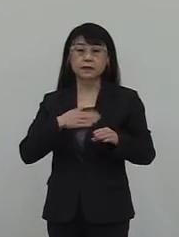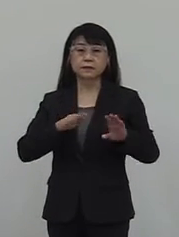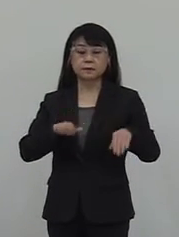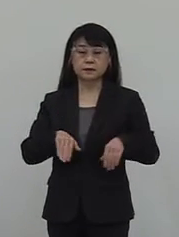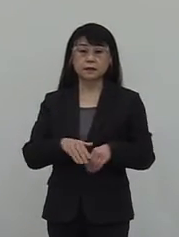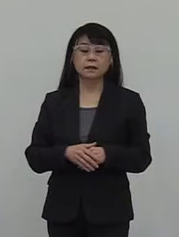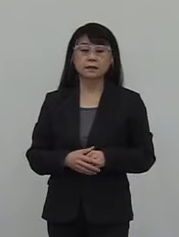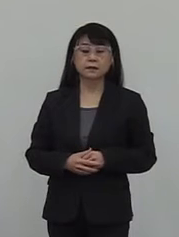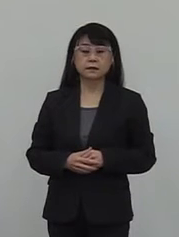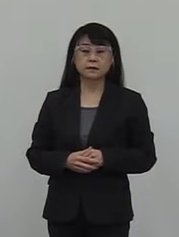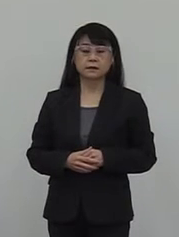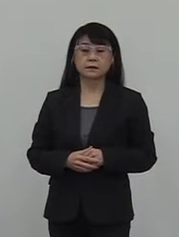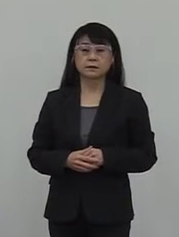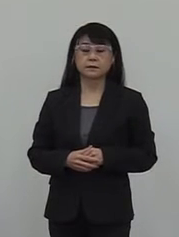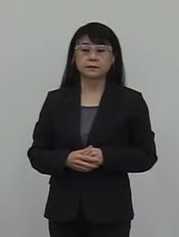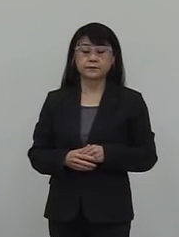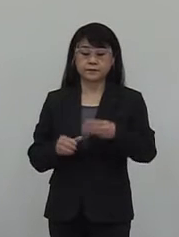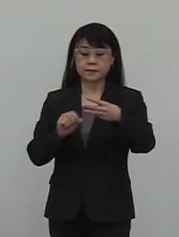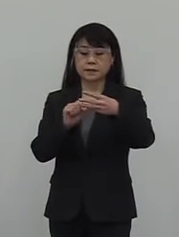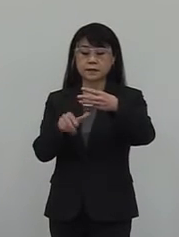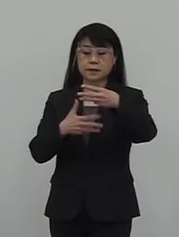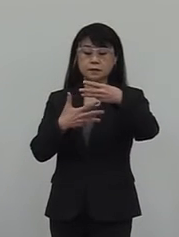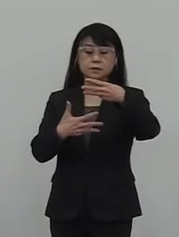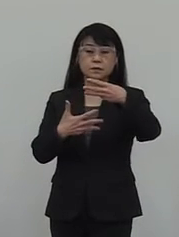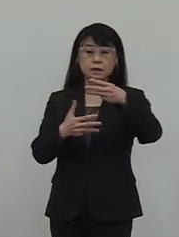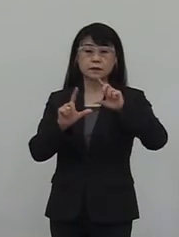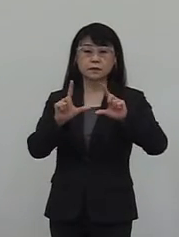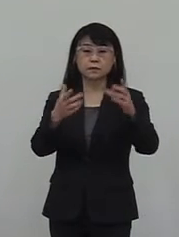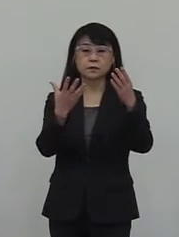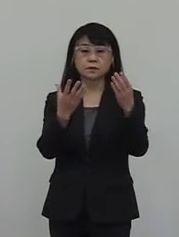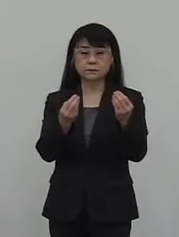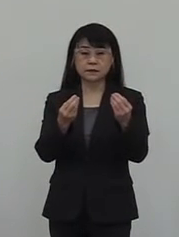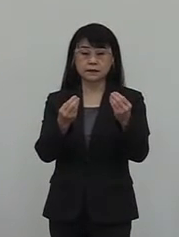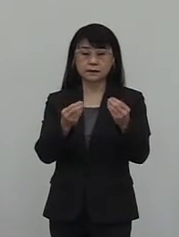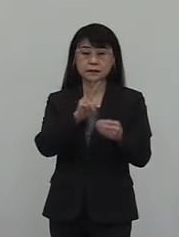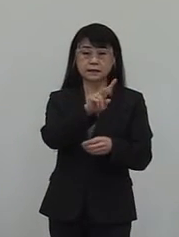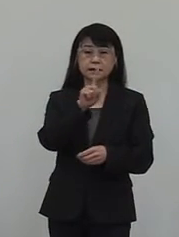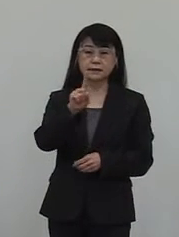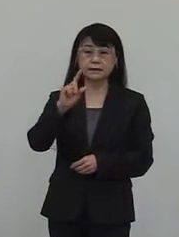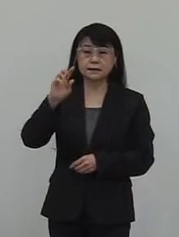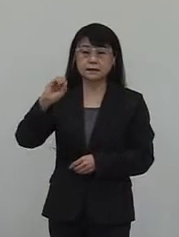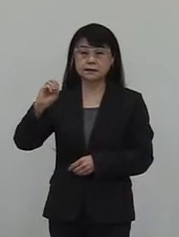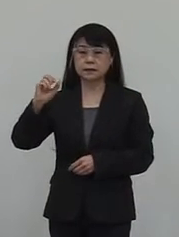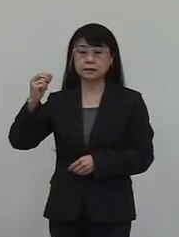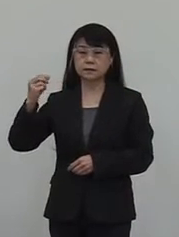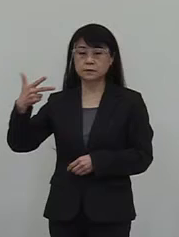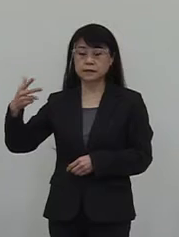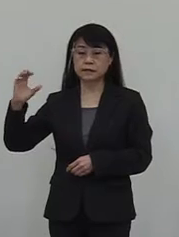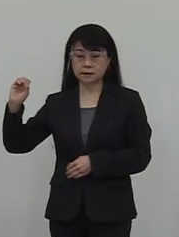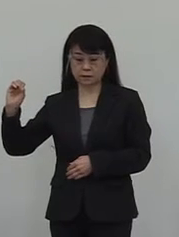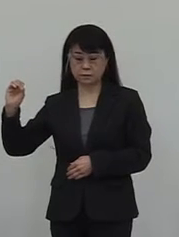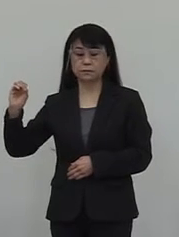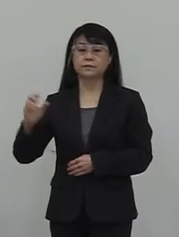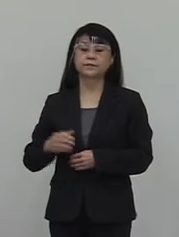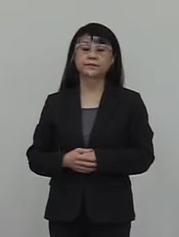ました。3月8日に公表いたしました21070番であ